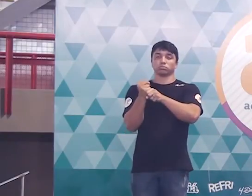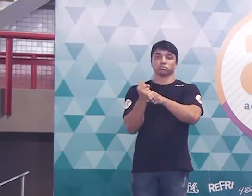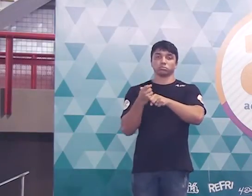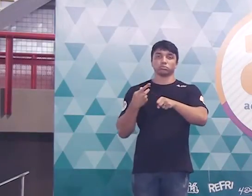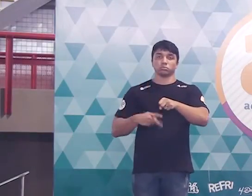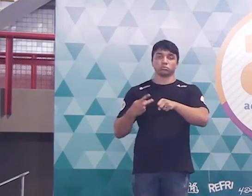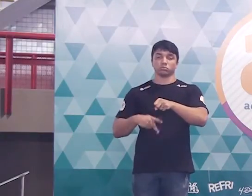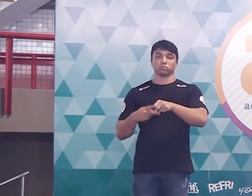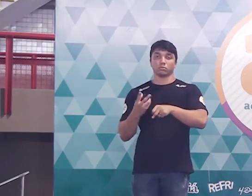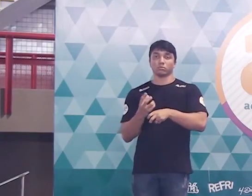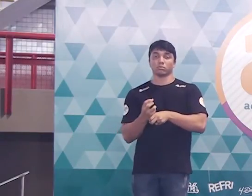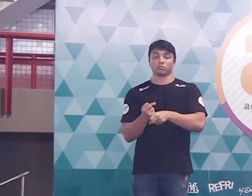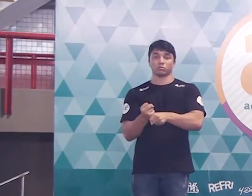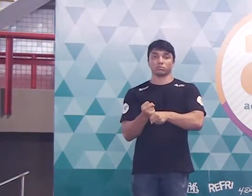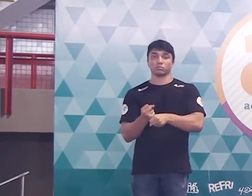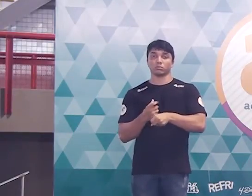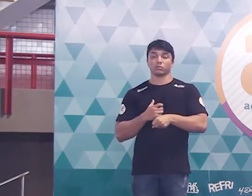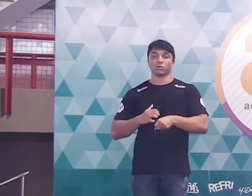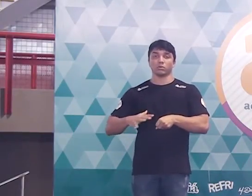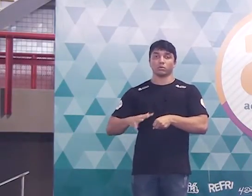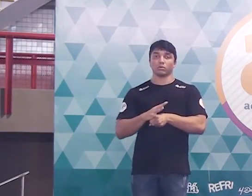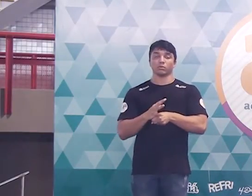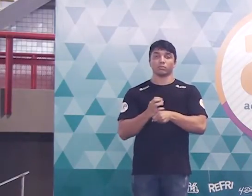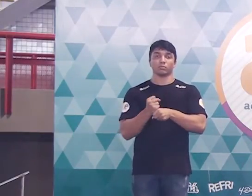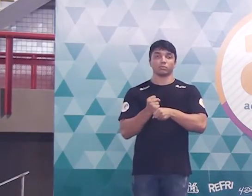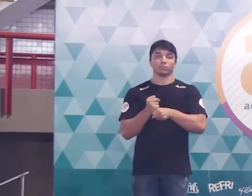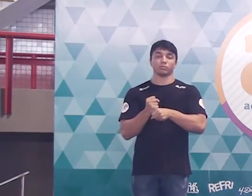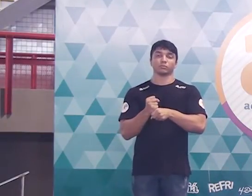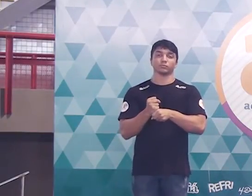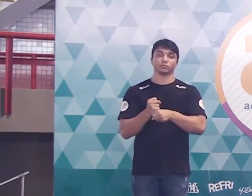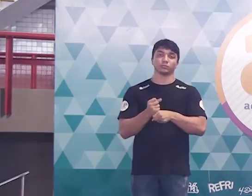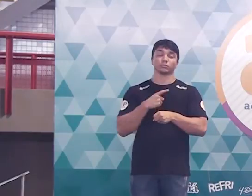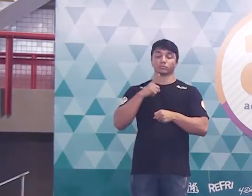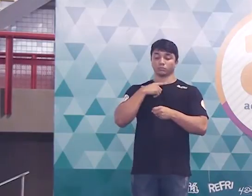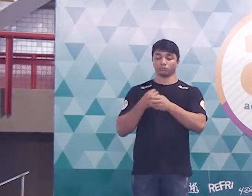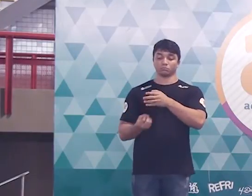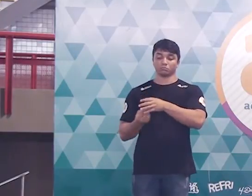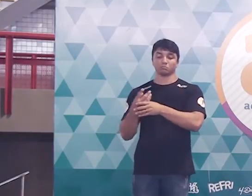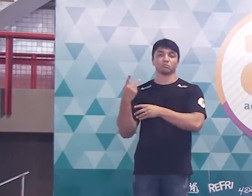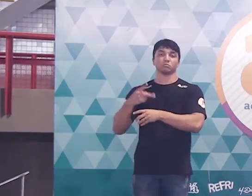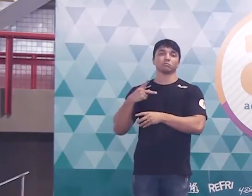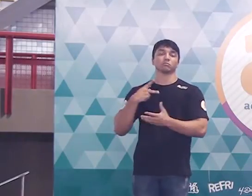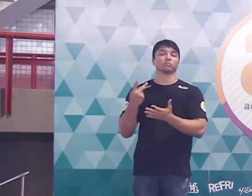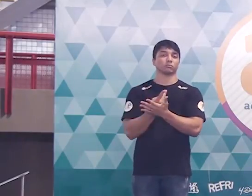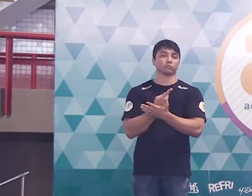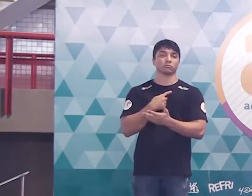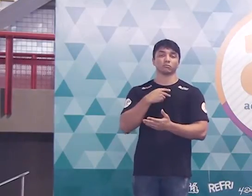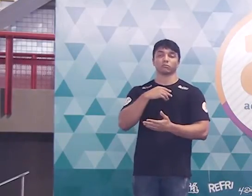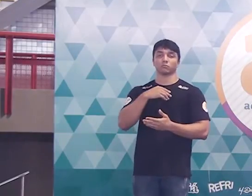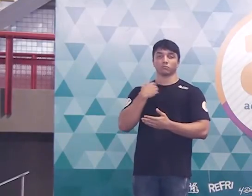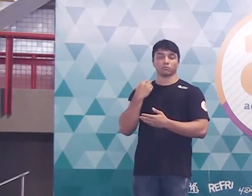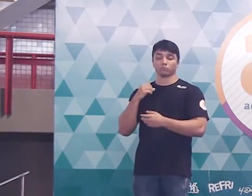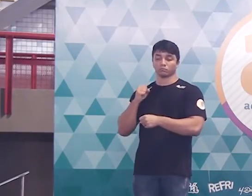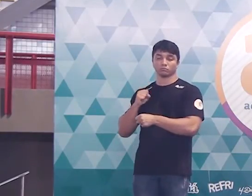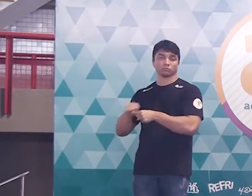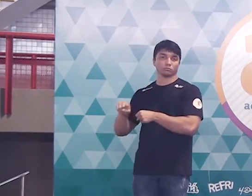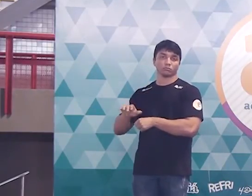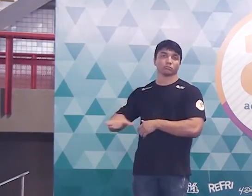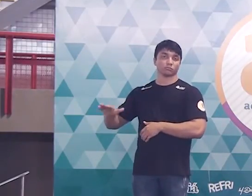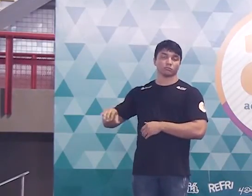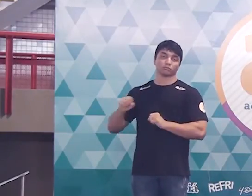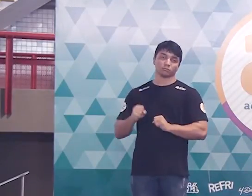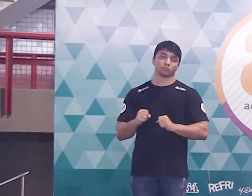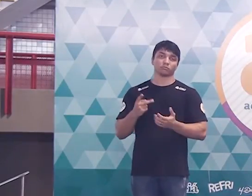intestino. O intestino sofre uma obstrução. E essa obstrução pode levar a criança